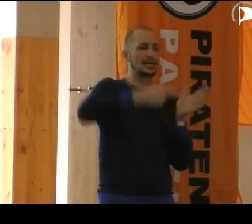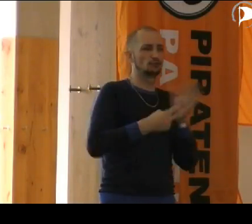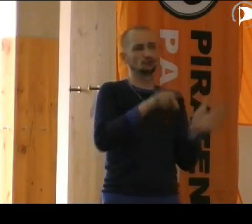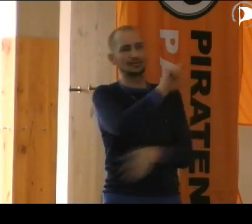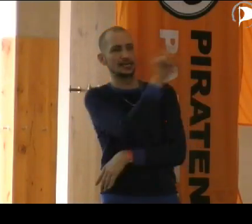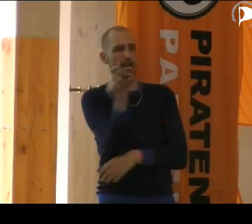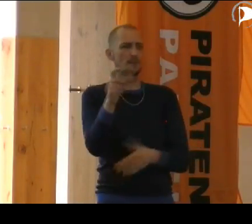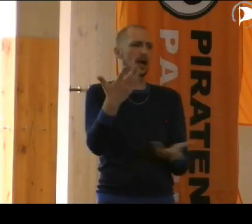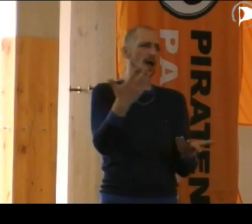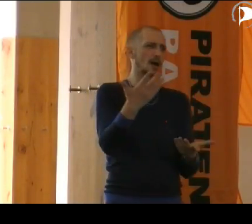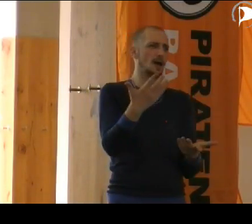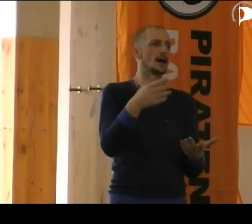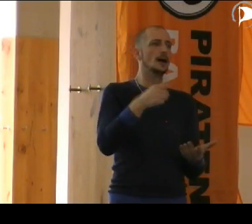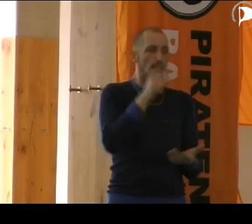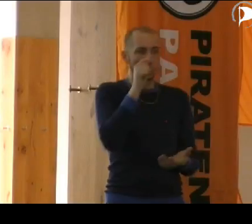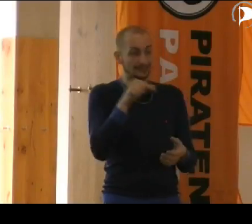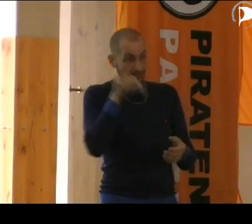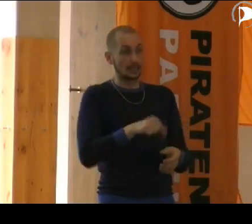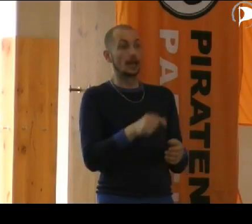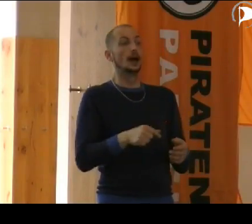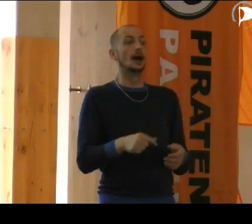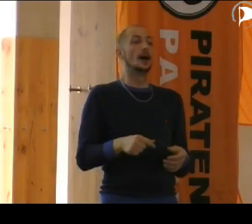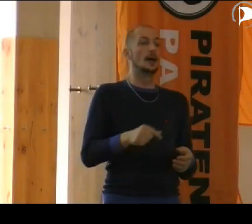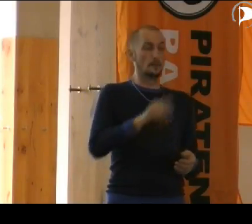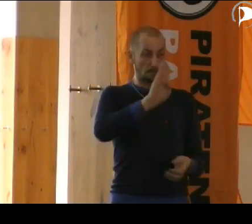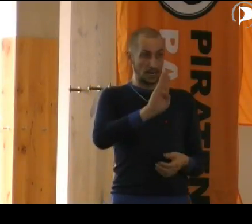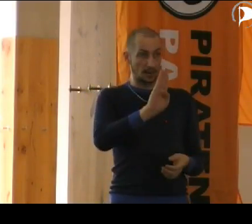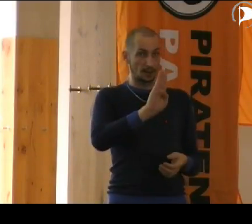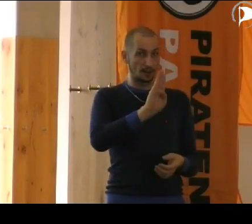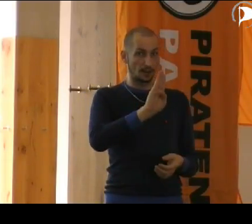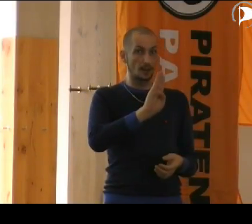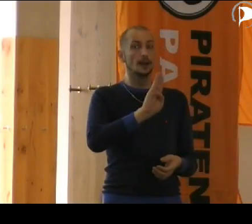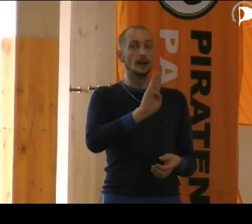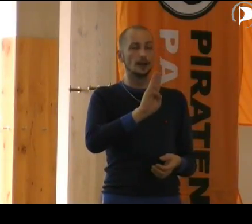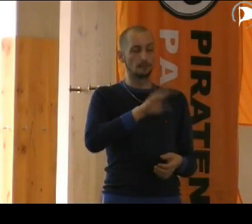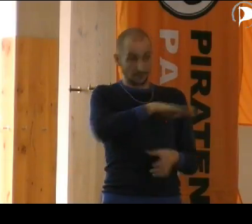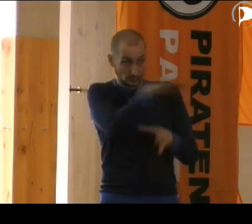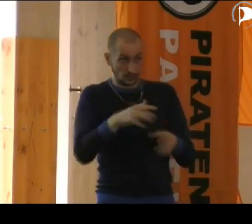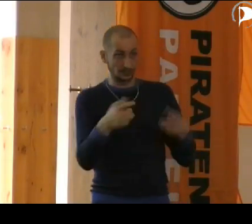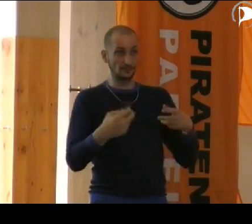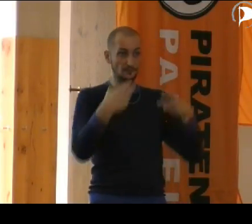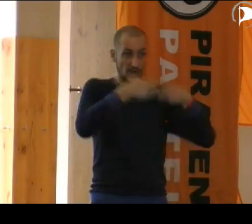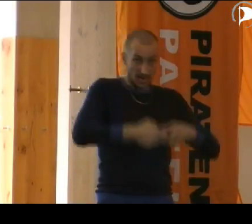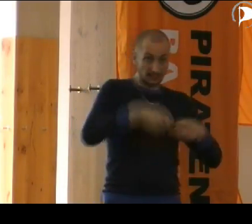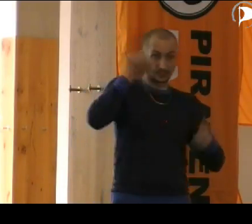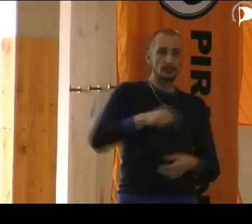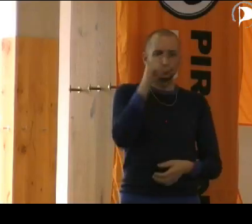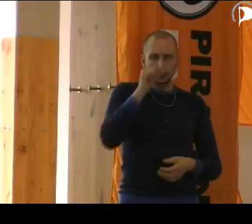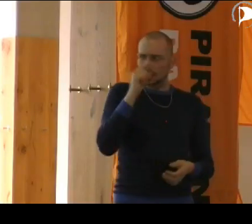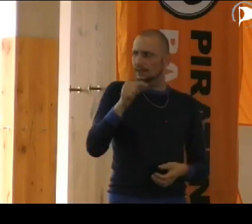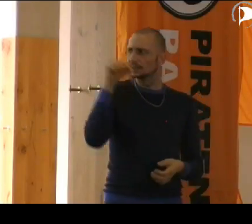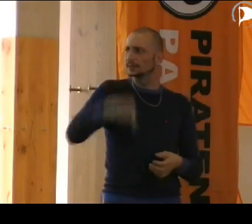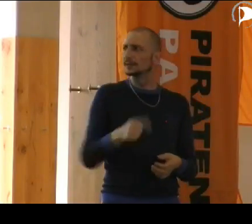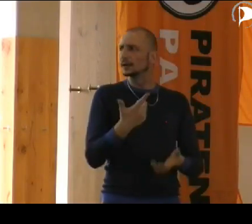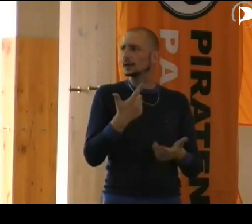leben in stuttgart die besteigung ähnlicher thematik den landkreis göppingen vielleicht